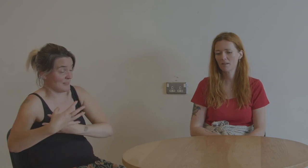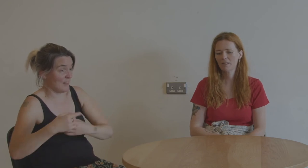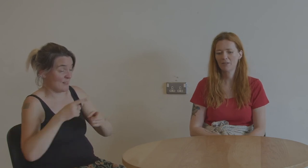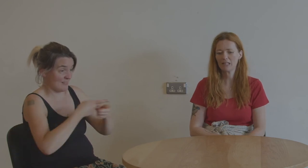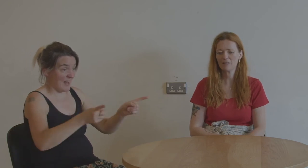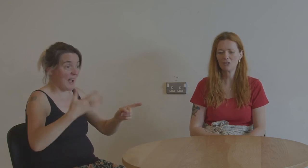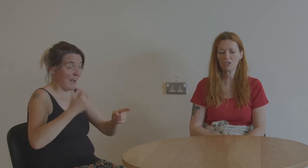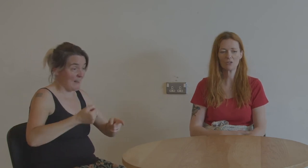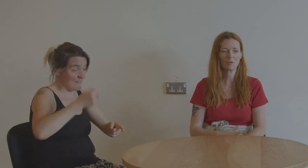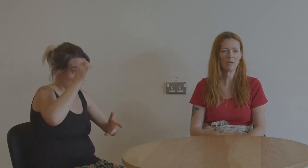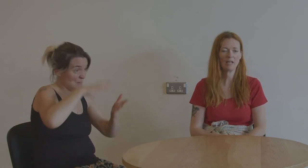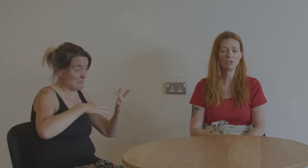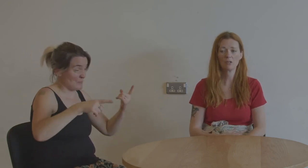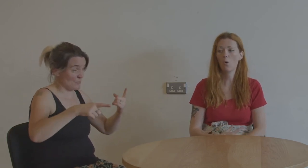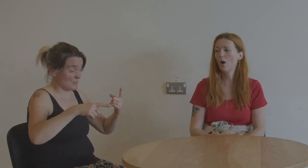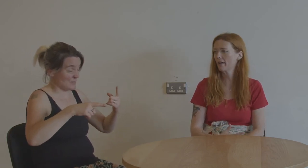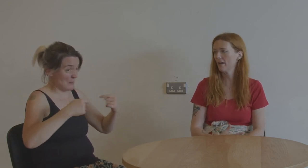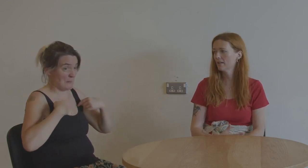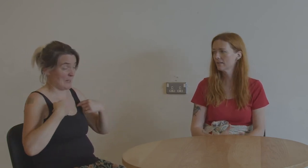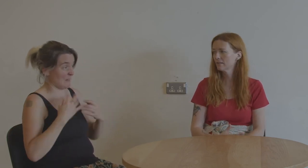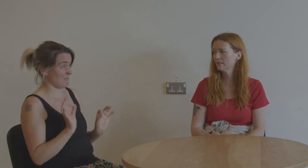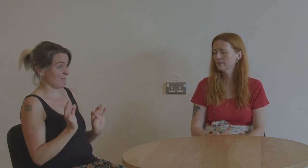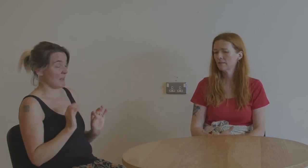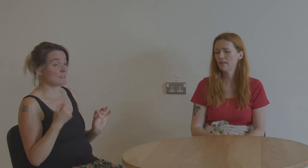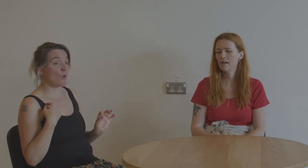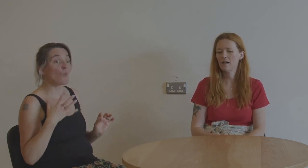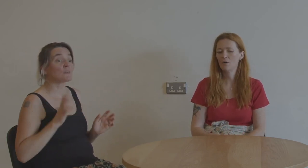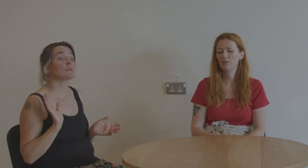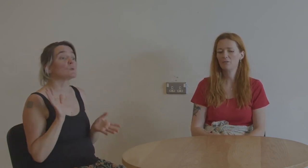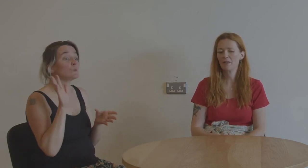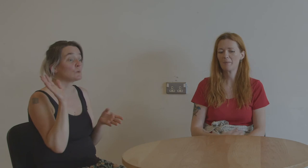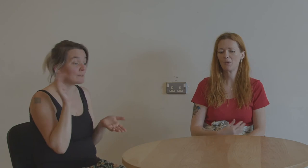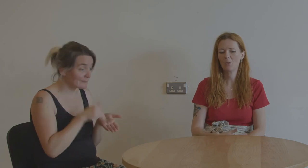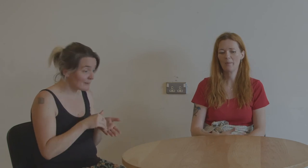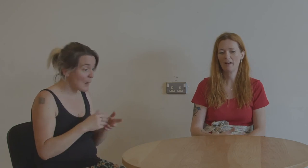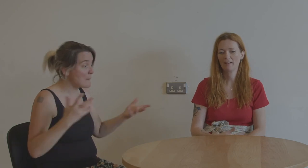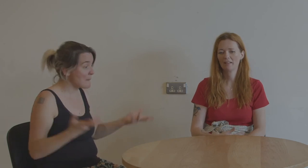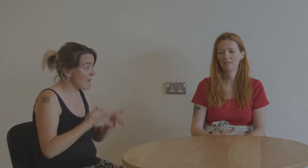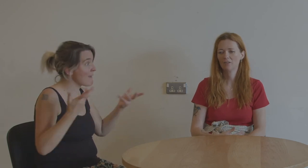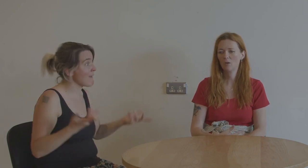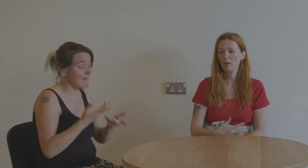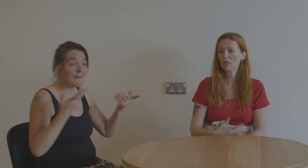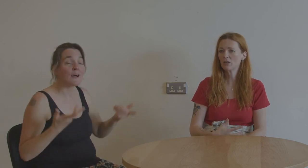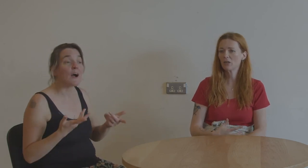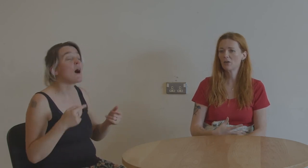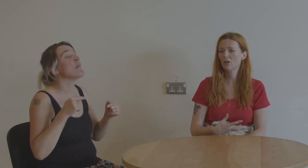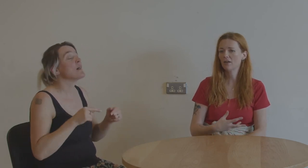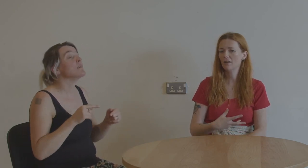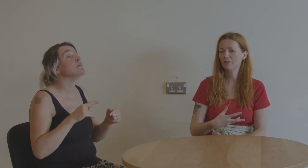felly nes jyst bod yma a jyst chwarae, a wedyn byddai'n mynd oma, gybeithio yn